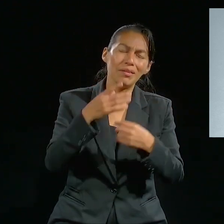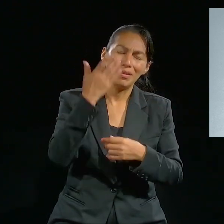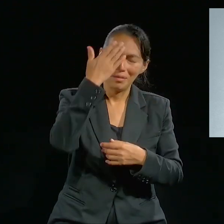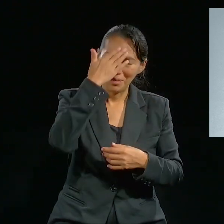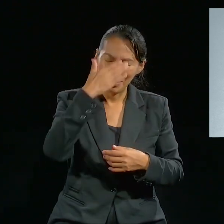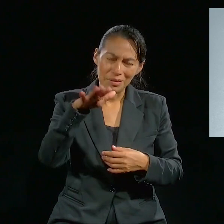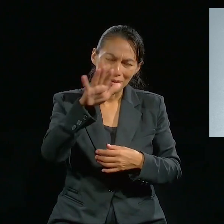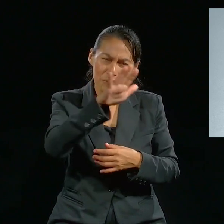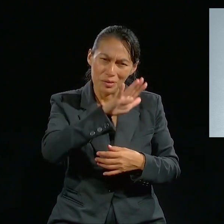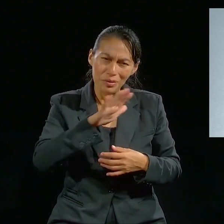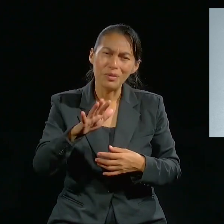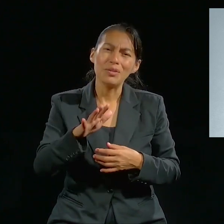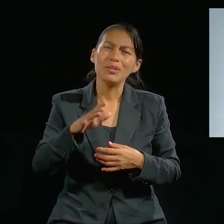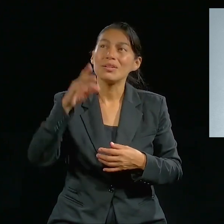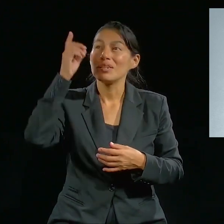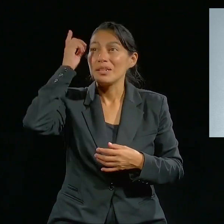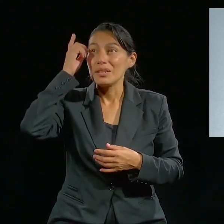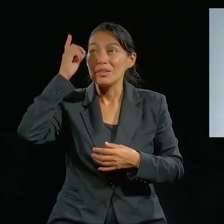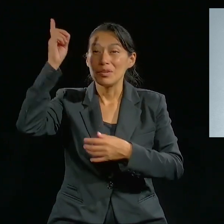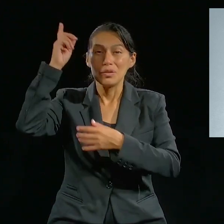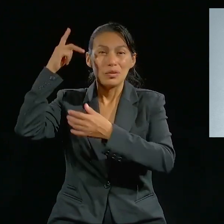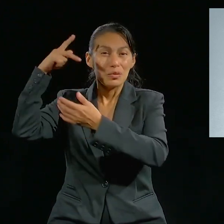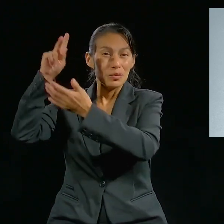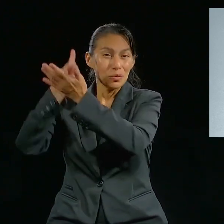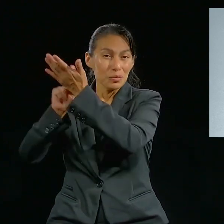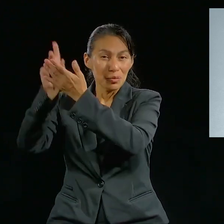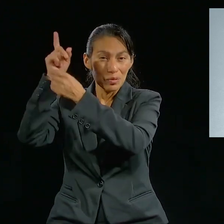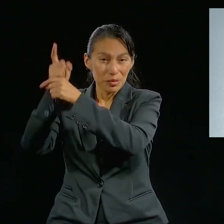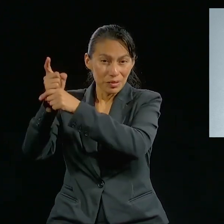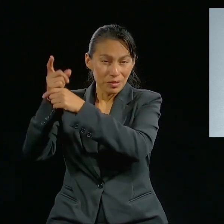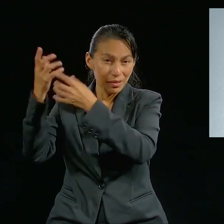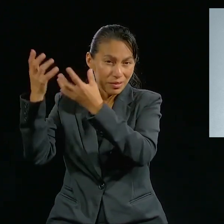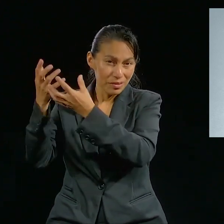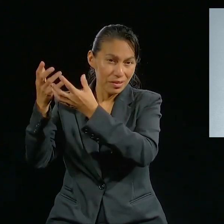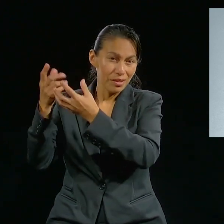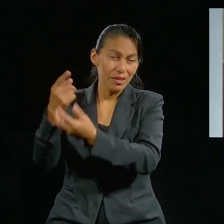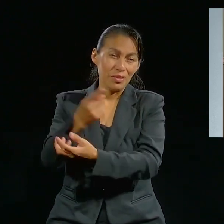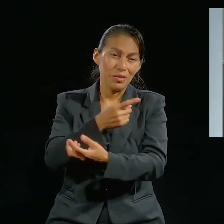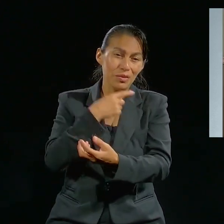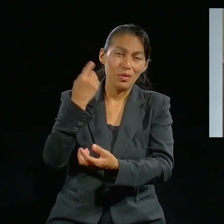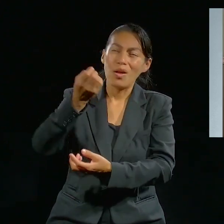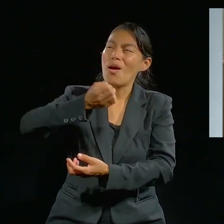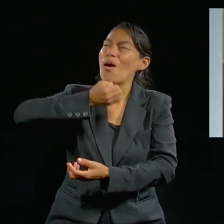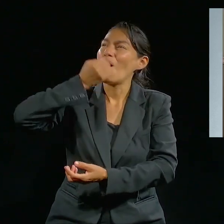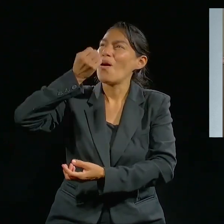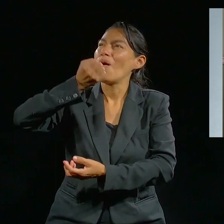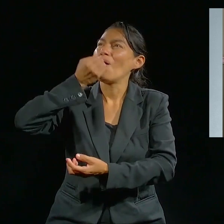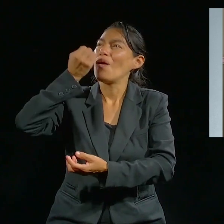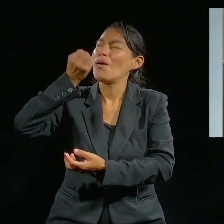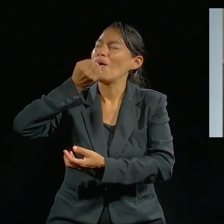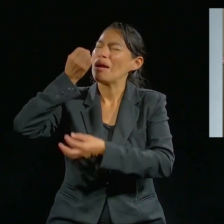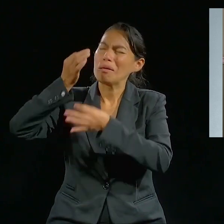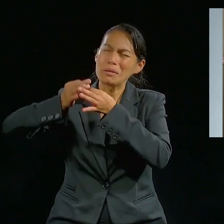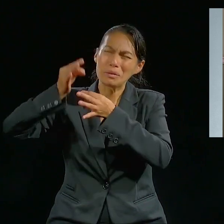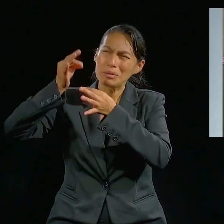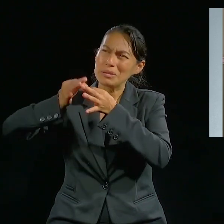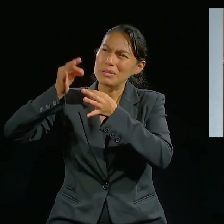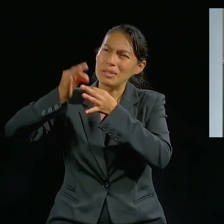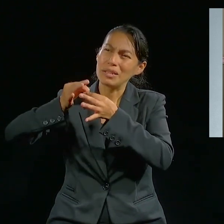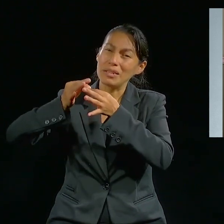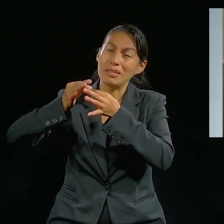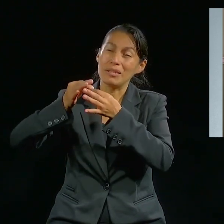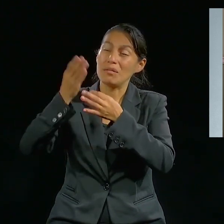simple desenvolvimiento de la voluntad de Dios y la oración es importante. Unido al estudio de la Biblia